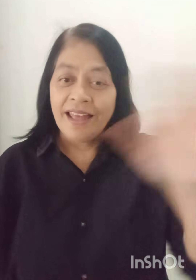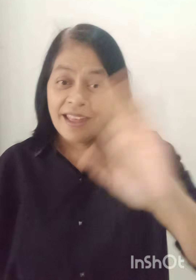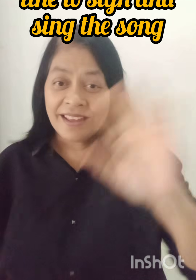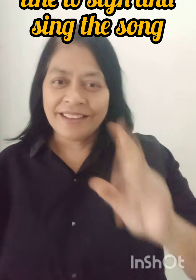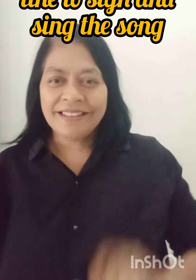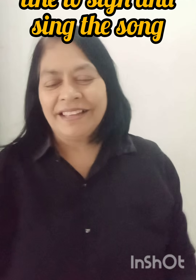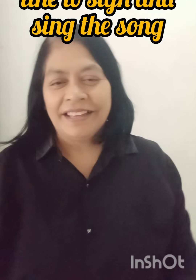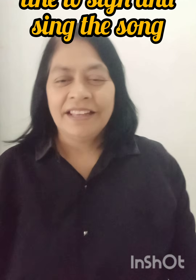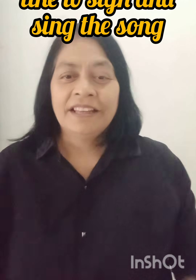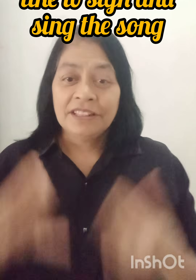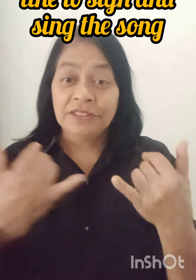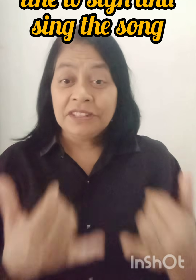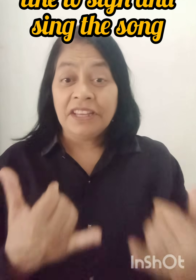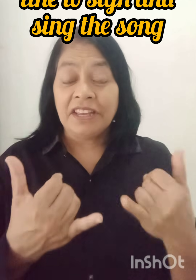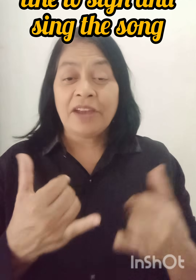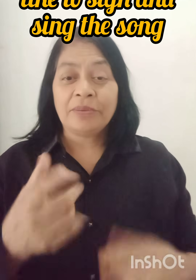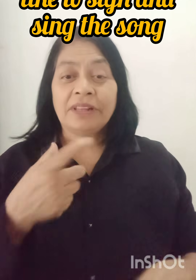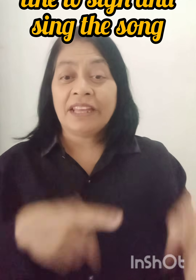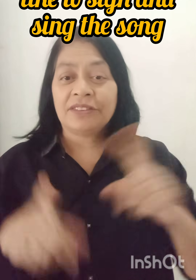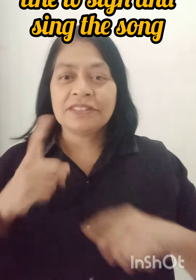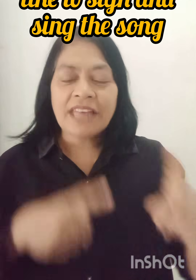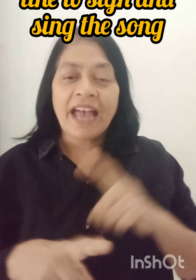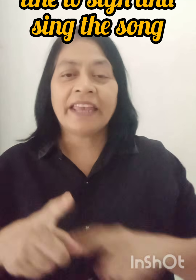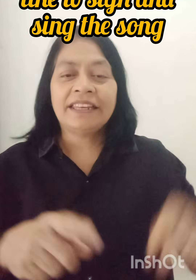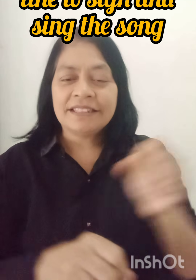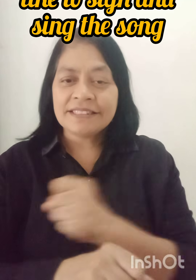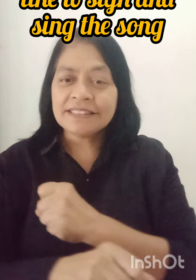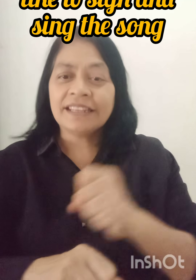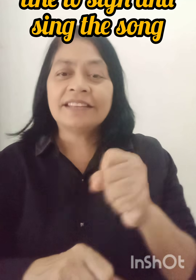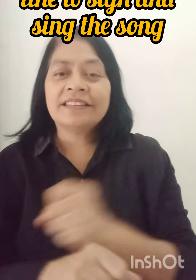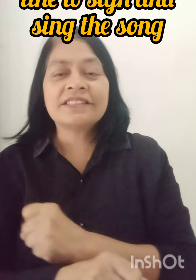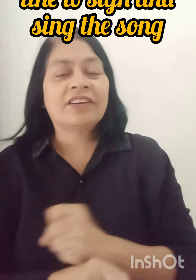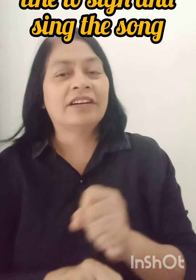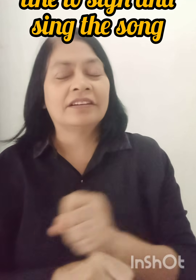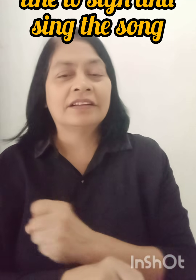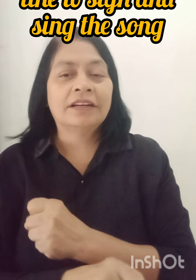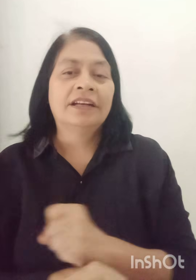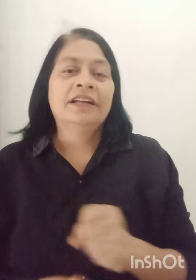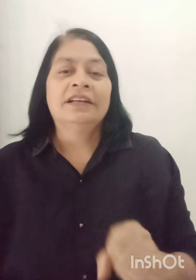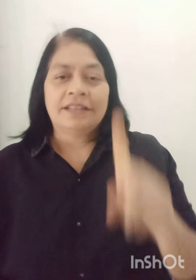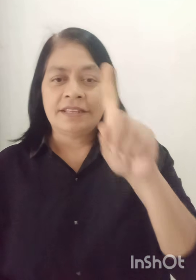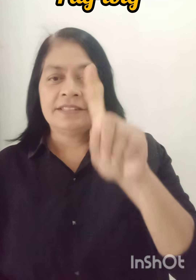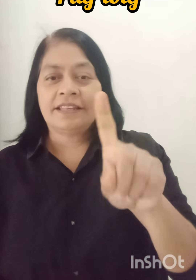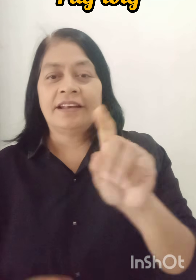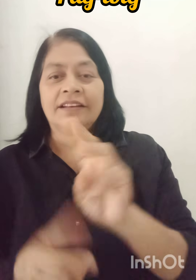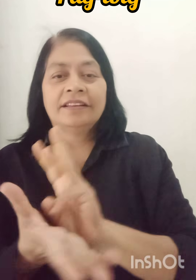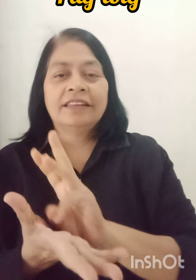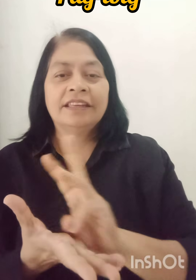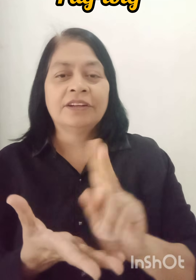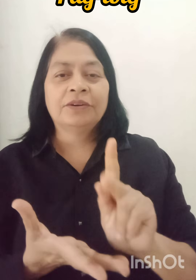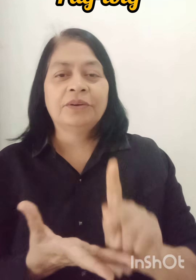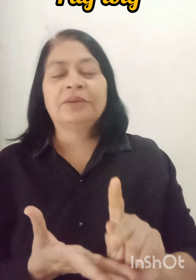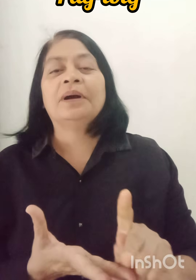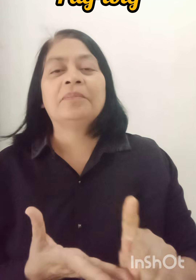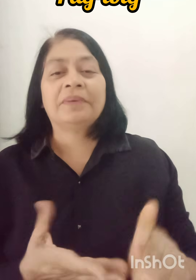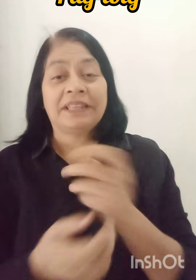Hi! Today I would like to sign and sing the song Isang Linggong